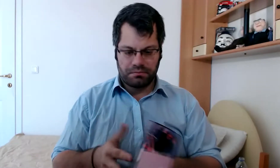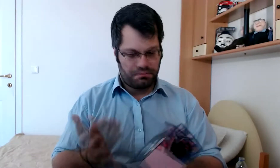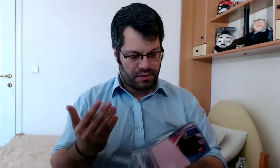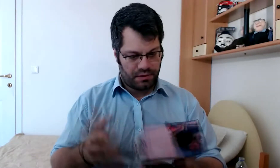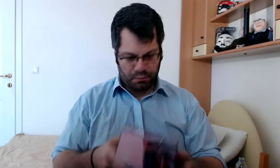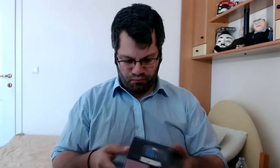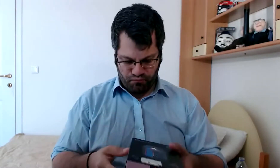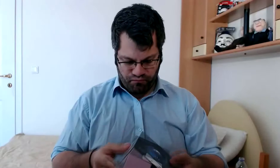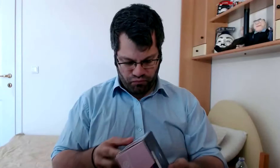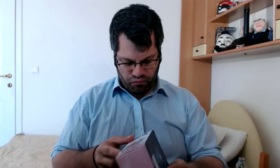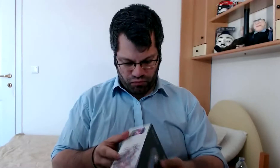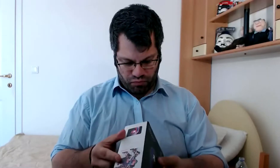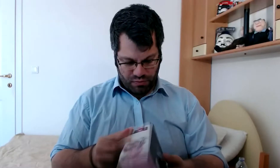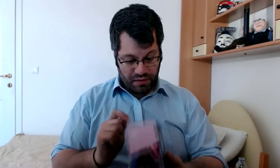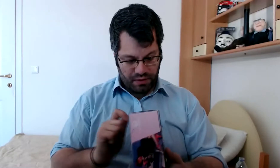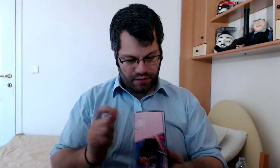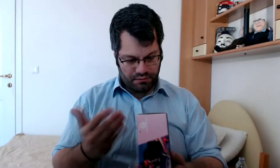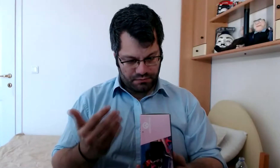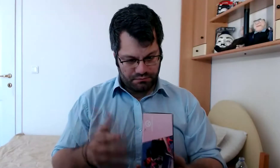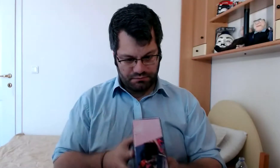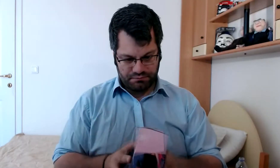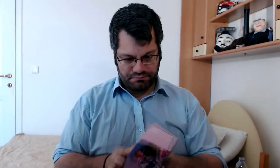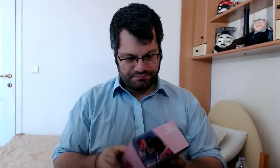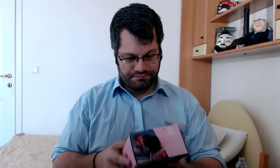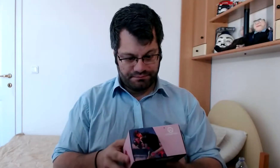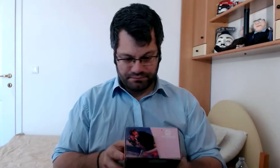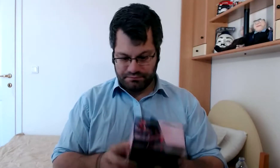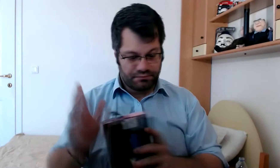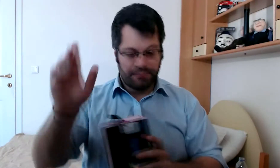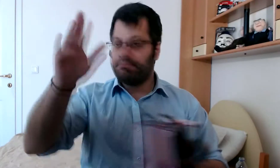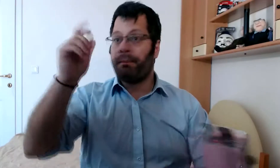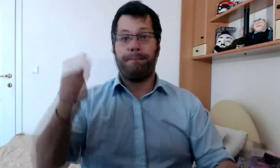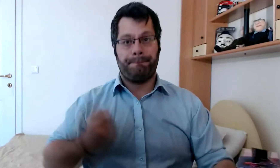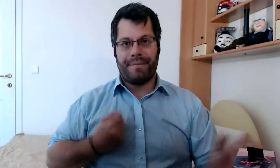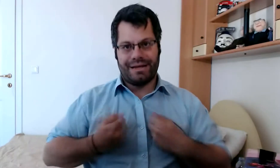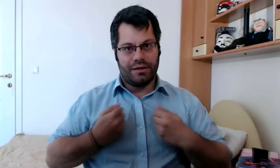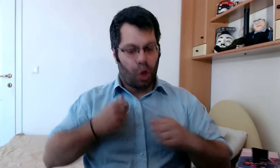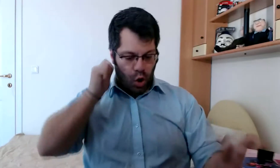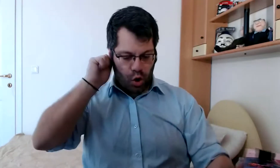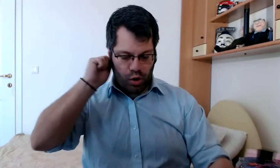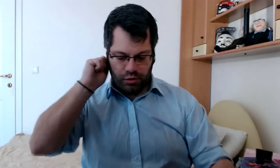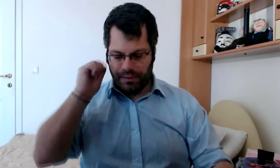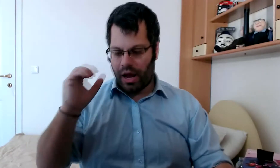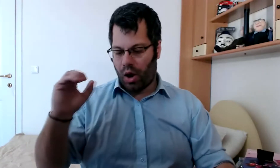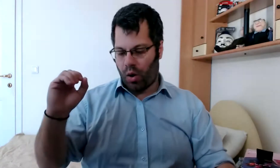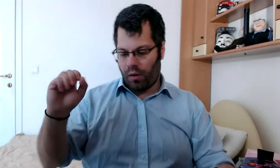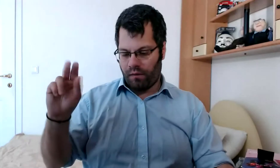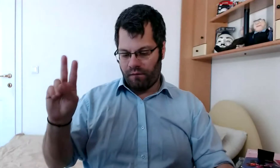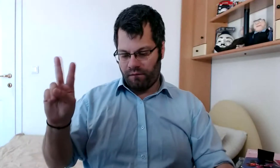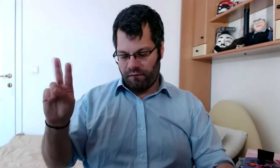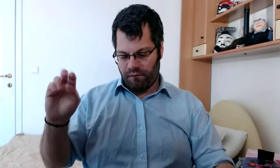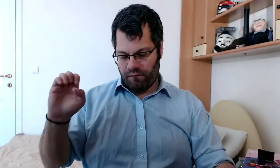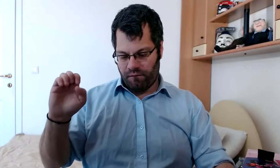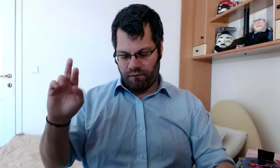Δεν έχει το όνομα, δεν το γράφει πουθενά. Α, μισό, το παιχνίδι ονομάζεται Overwatch.